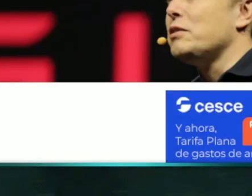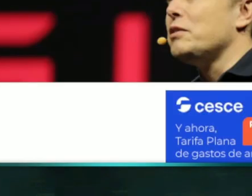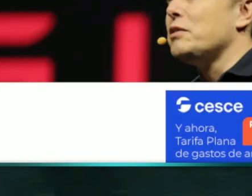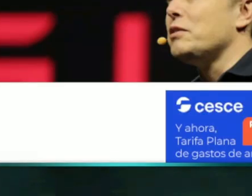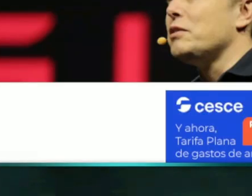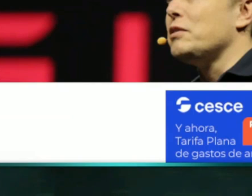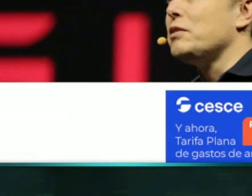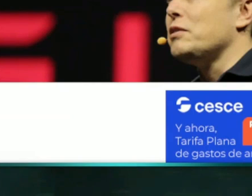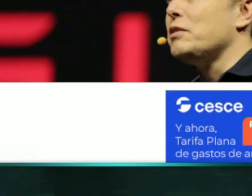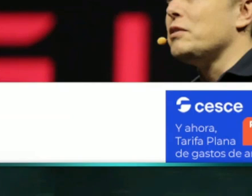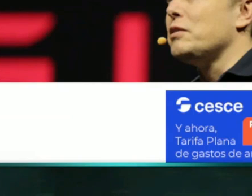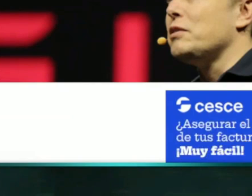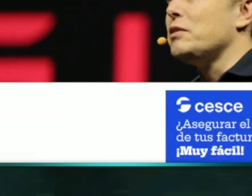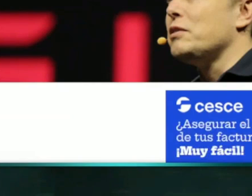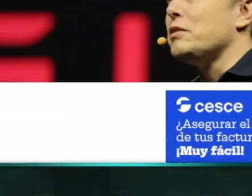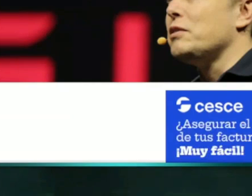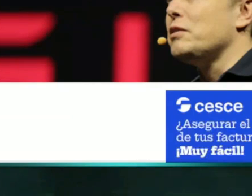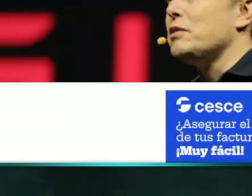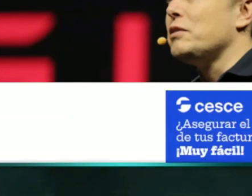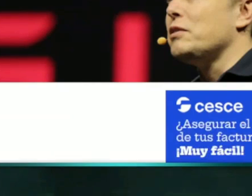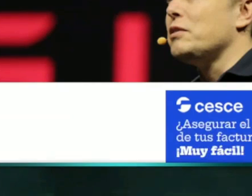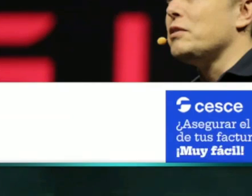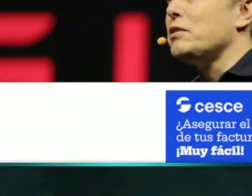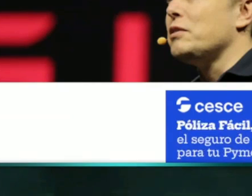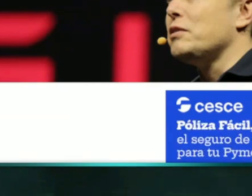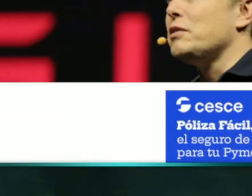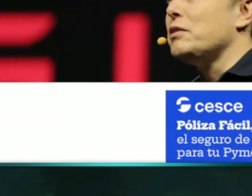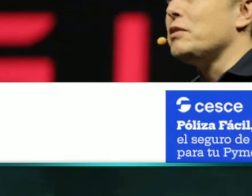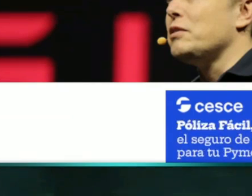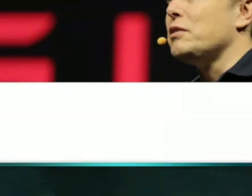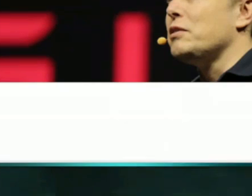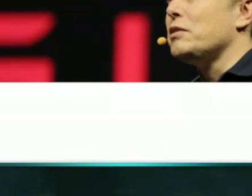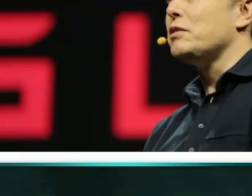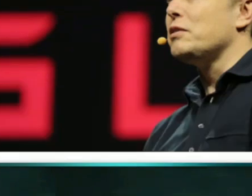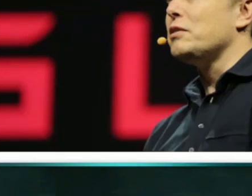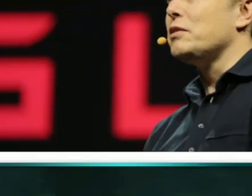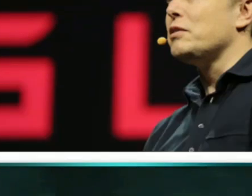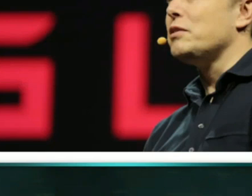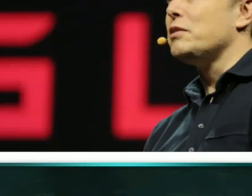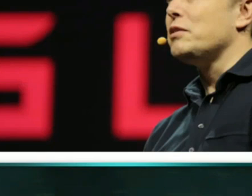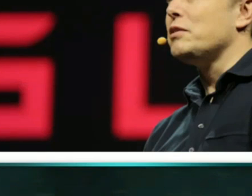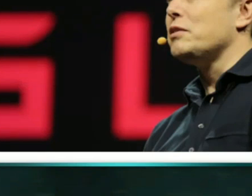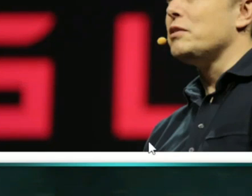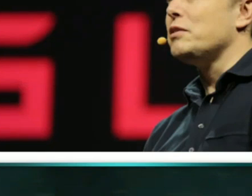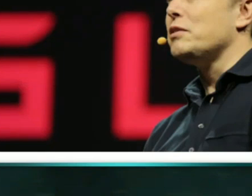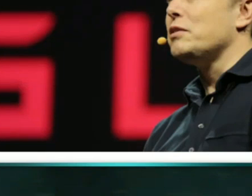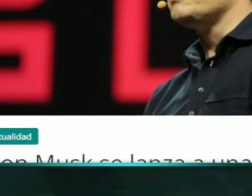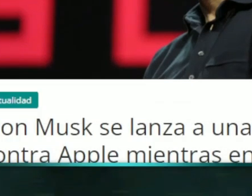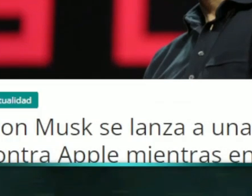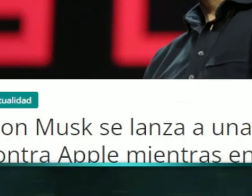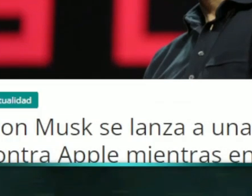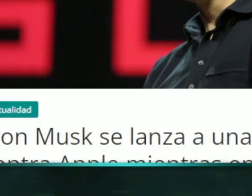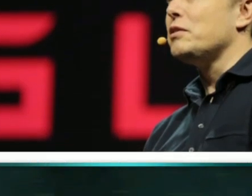que de perfiles así de alto nivel no Por así decirlo que están que tienen unas agendas absolutamente de locos no sé cuando